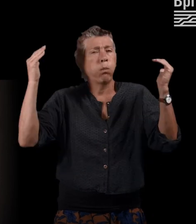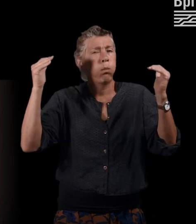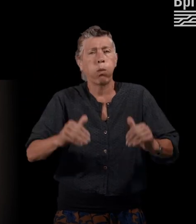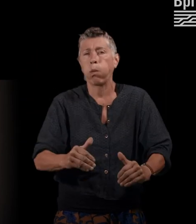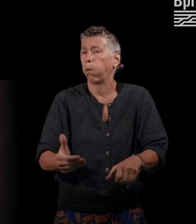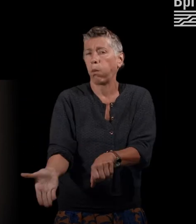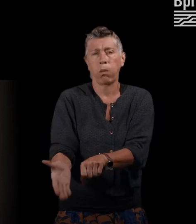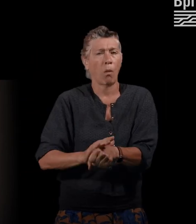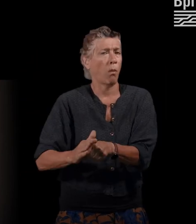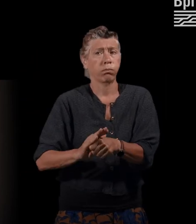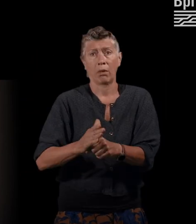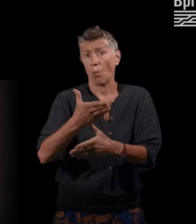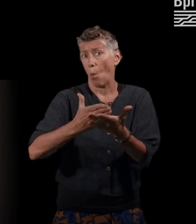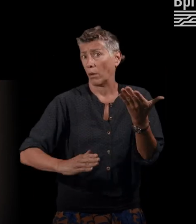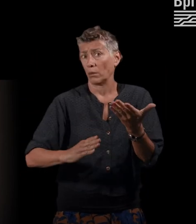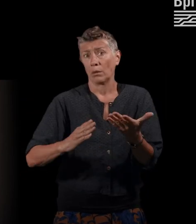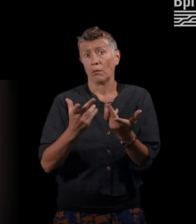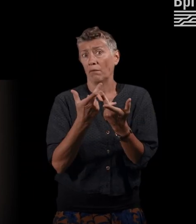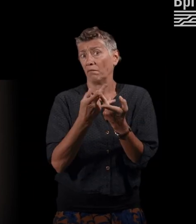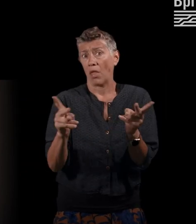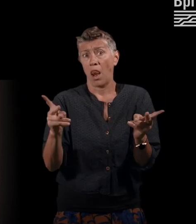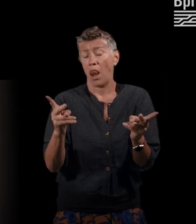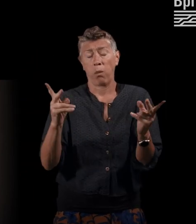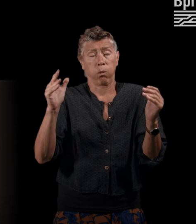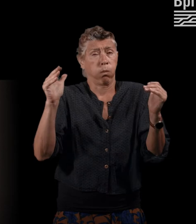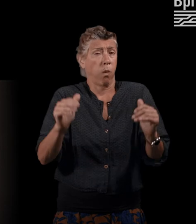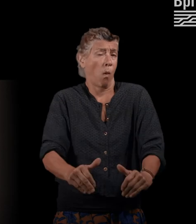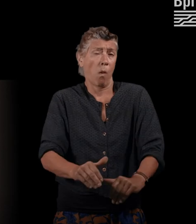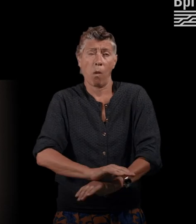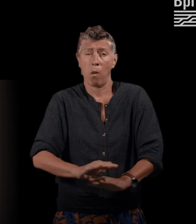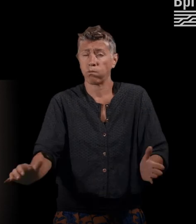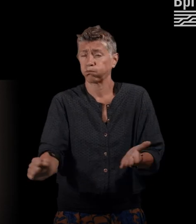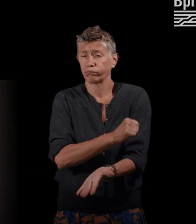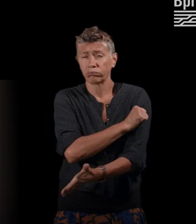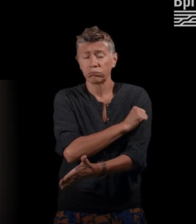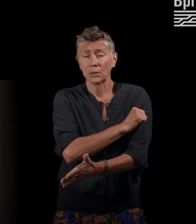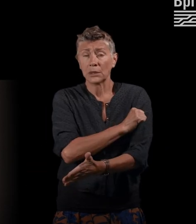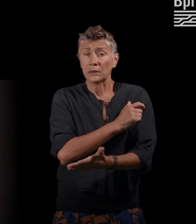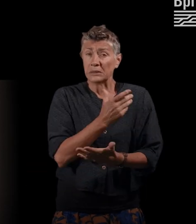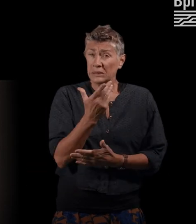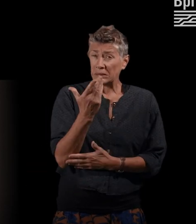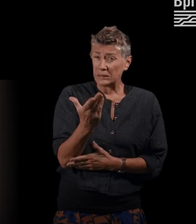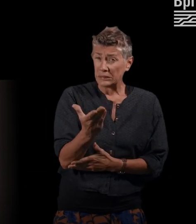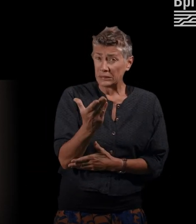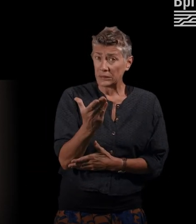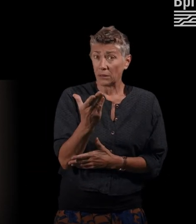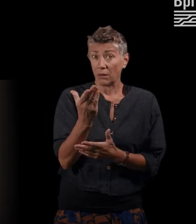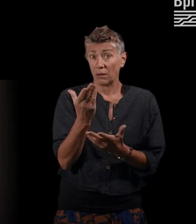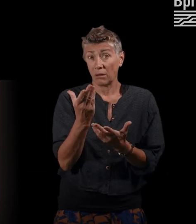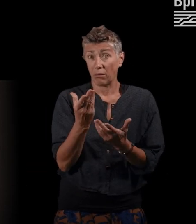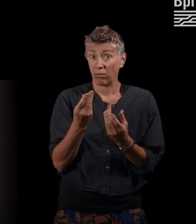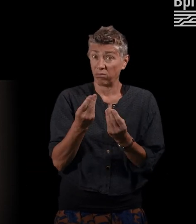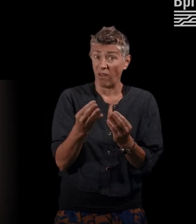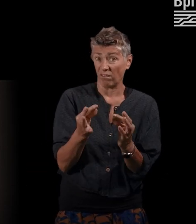total d'une grosse partie de cette ville. Est-ce que ça a encore plus